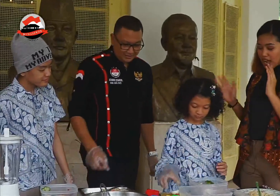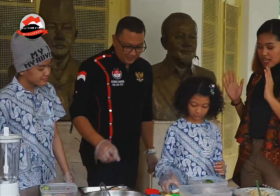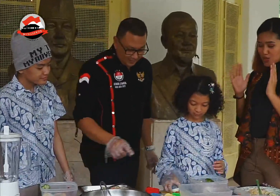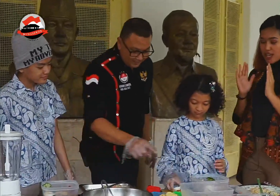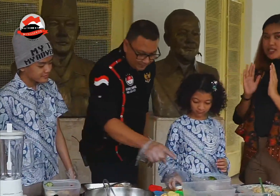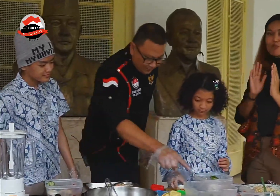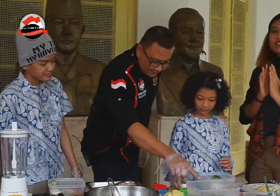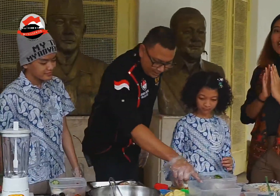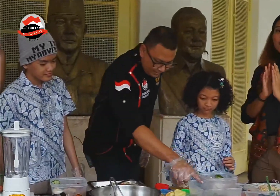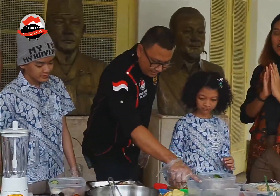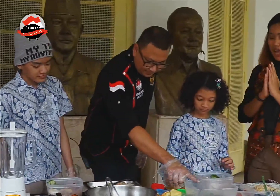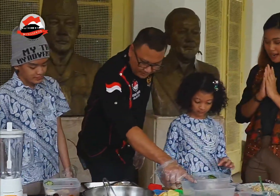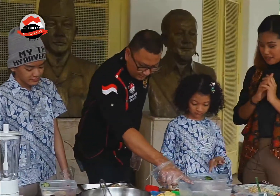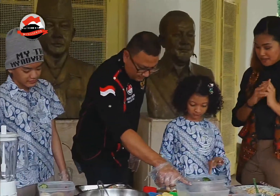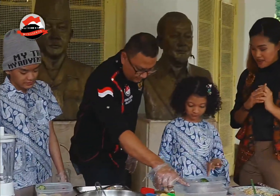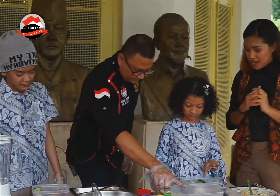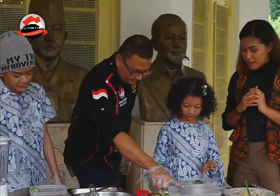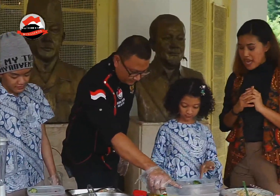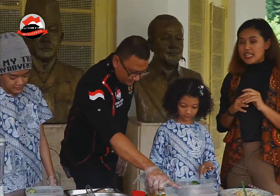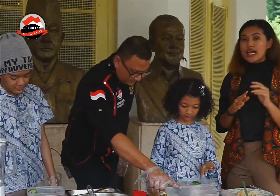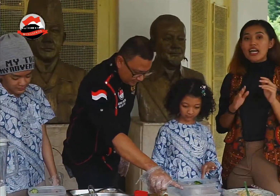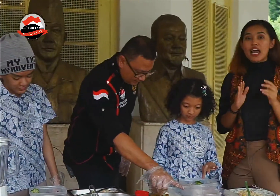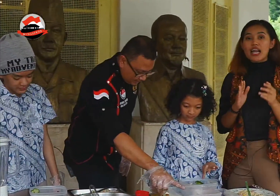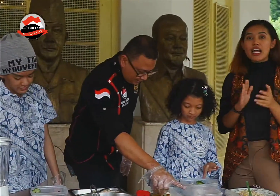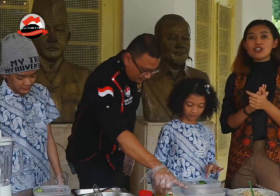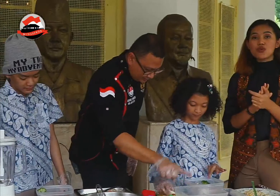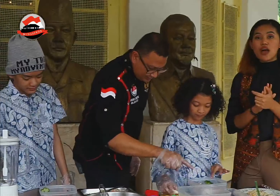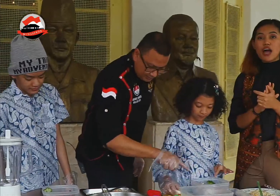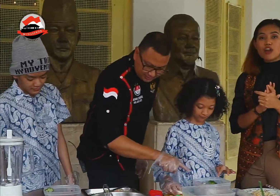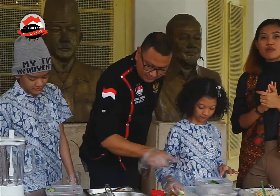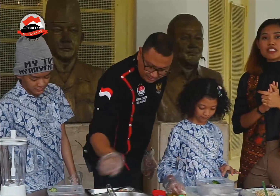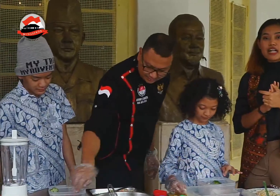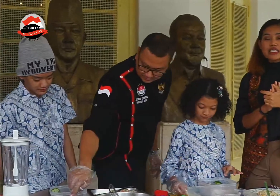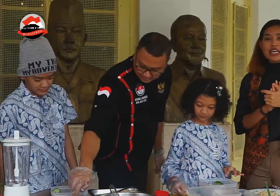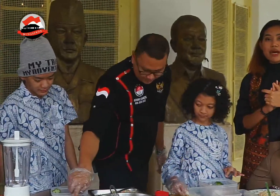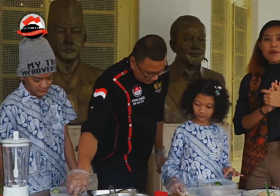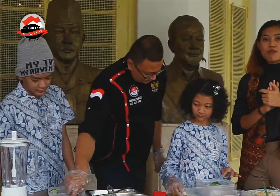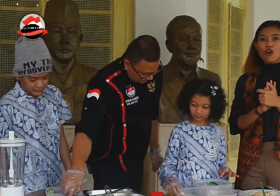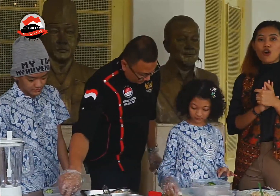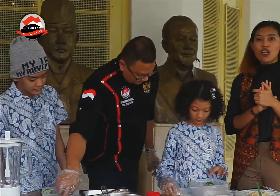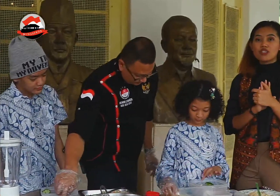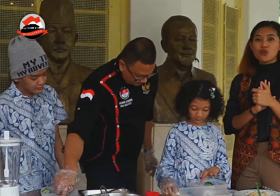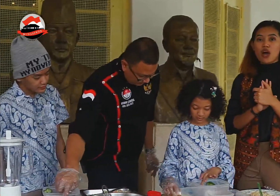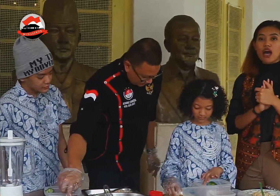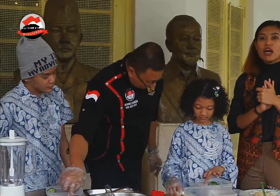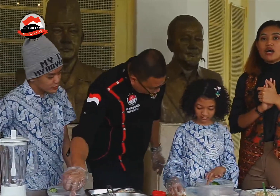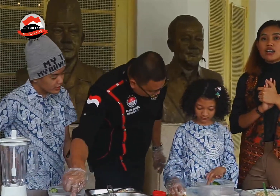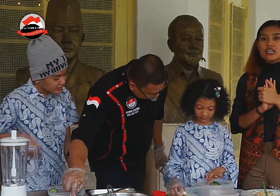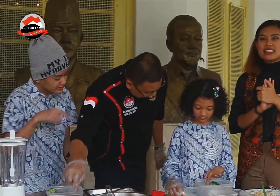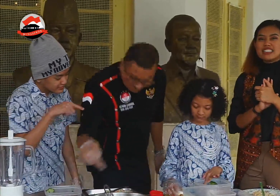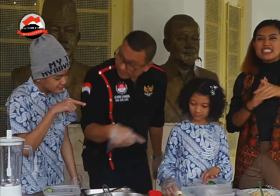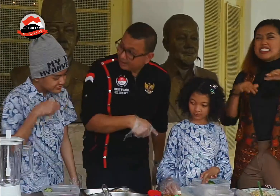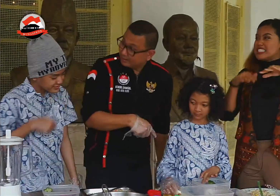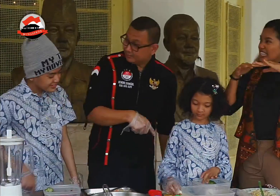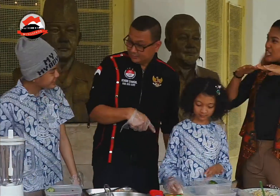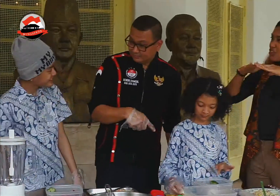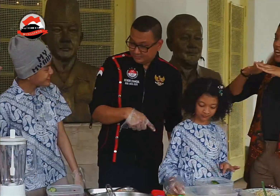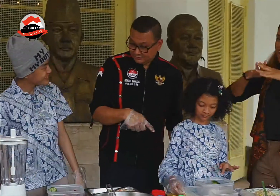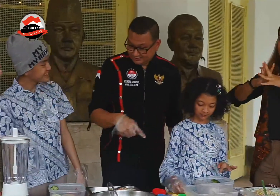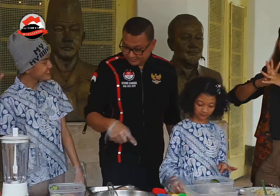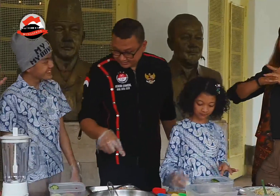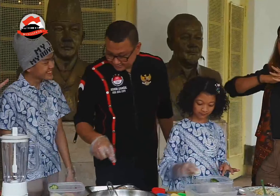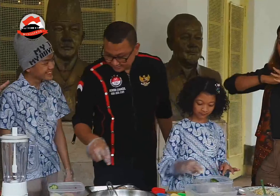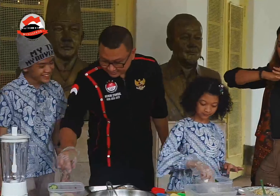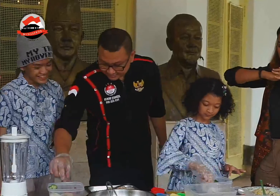Kalau Nada sukanya semua tambah sayuran. Tambah lagi nggak, Nada? Biasanya kan tambah anak-anak lagi? Suka kalau misalnya tambah apa ini? Brokoli suka tambah? Jijik gitu